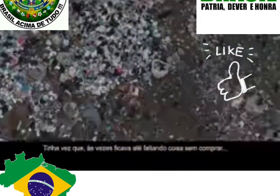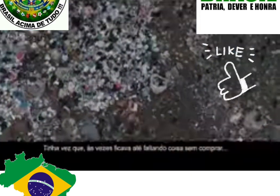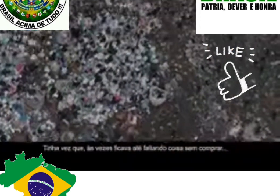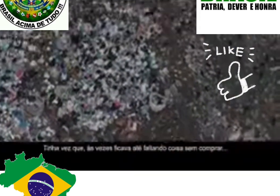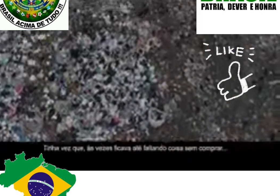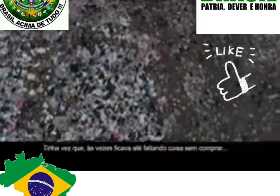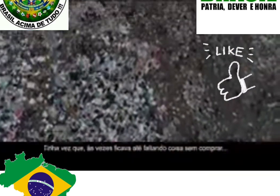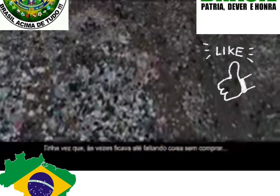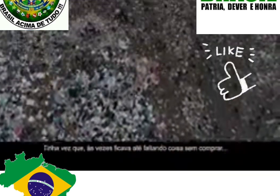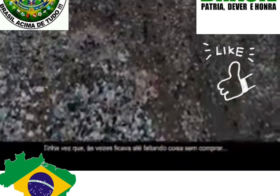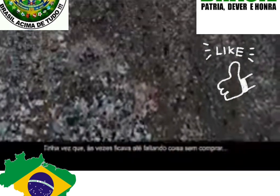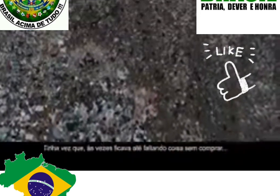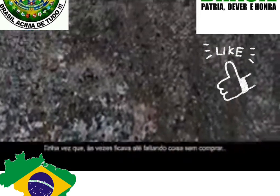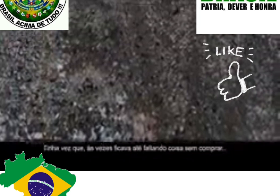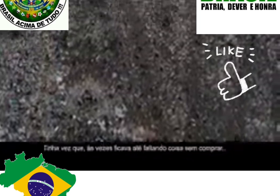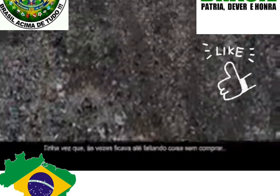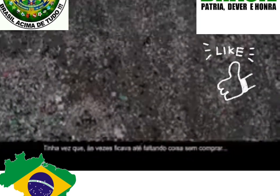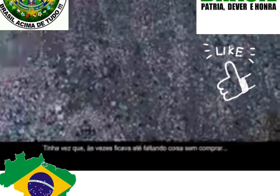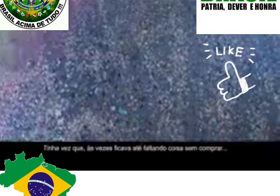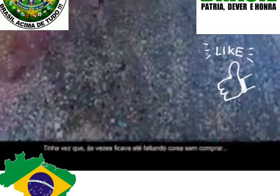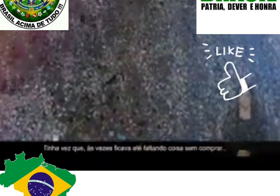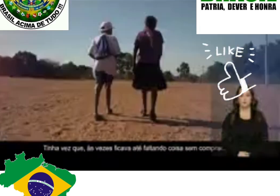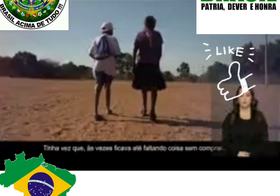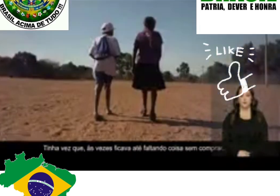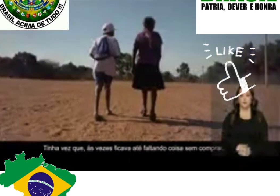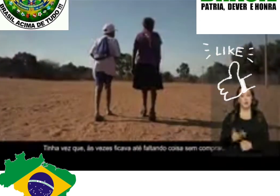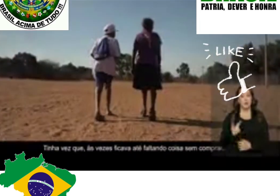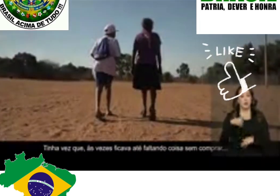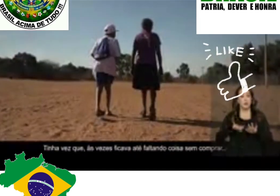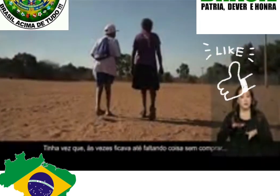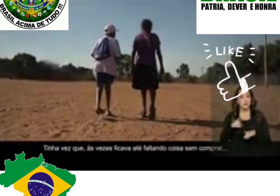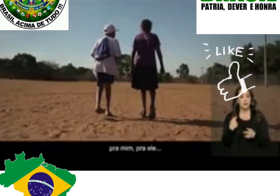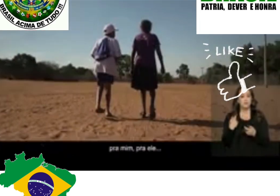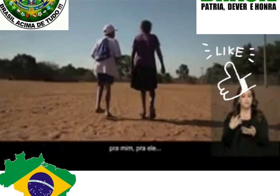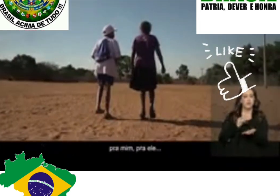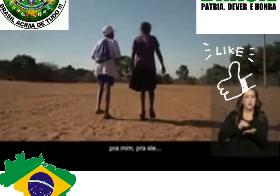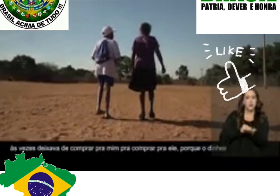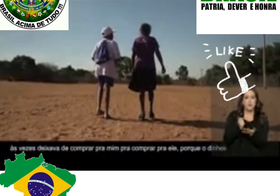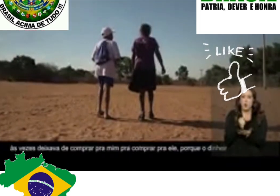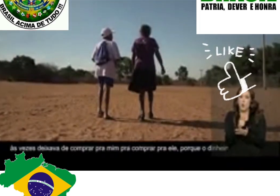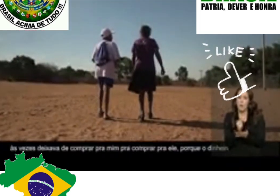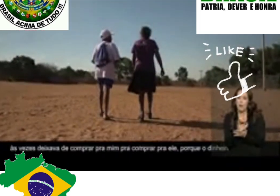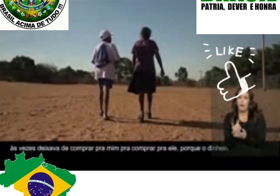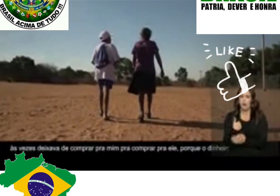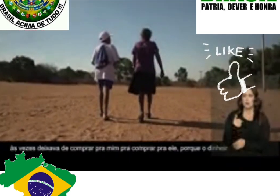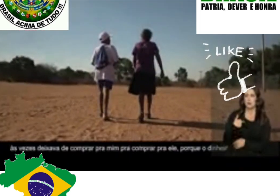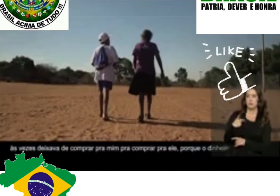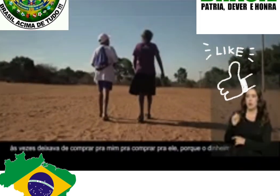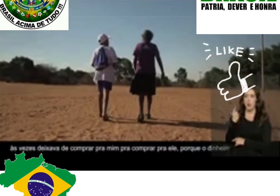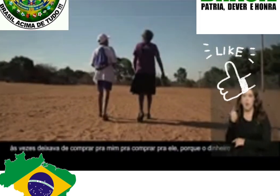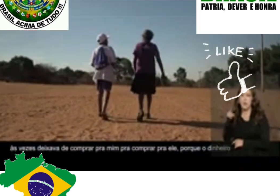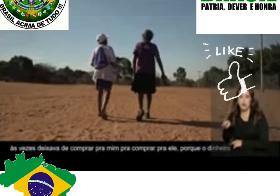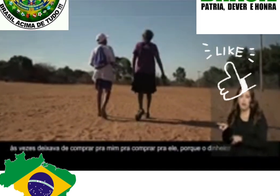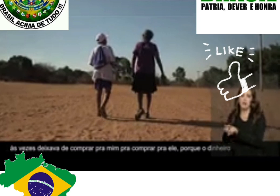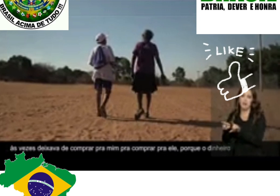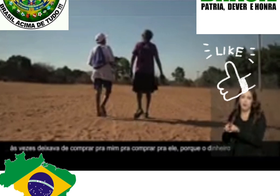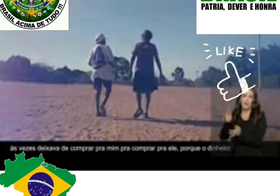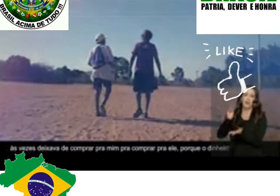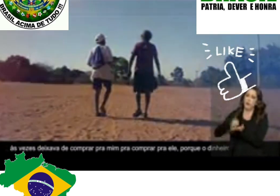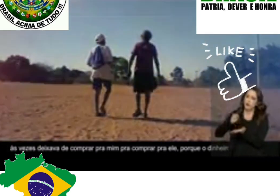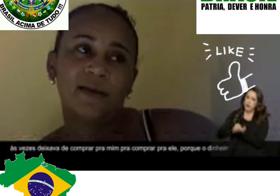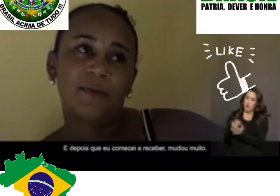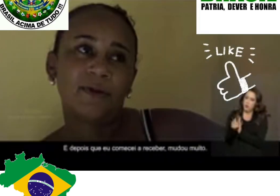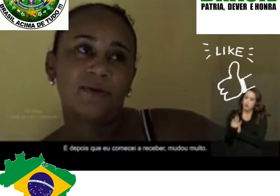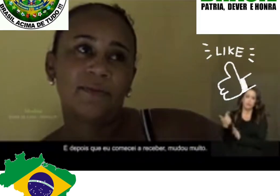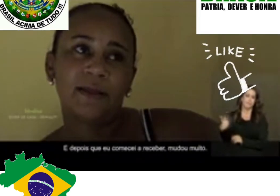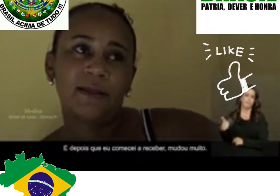Tinha vez que, às vezes, fica até faltando coisa sem comprar. Para mim, para ele, às vezes deixar de comprar para mim para comprar para ele, porque o dinheiro não